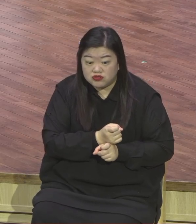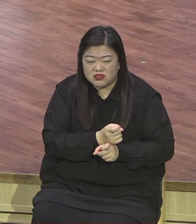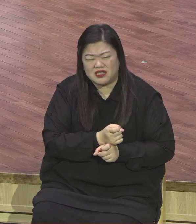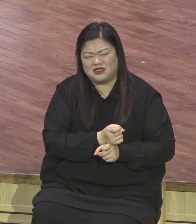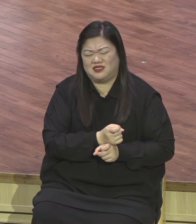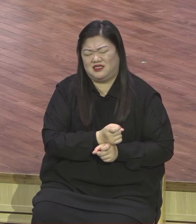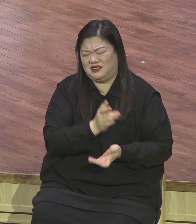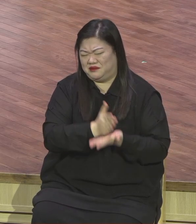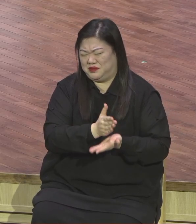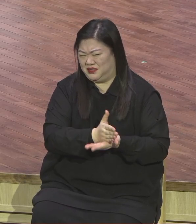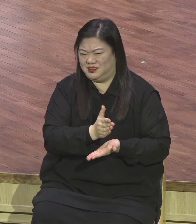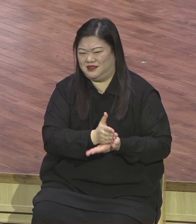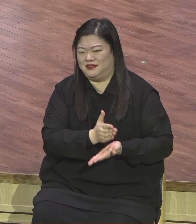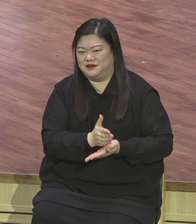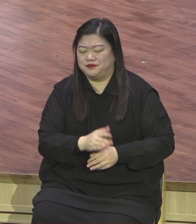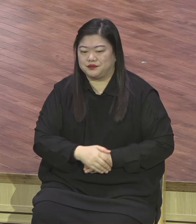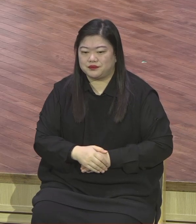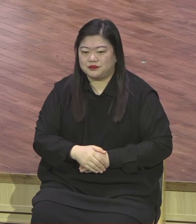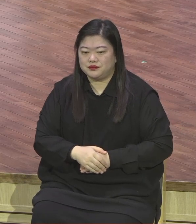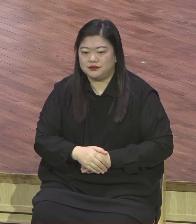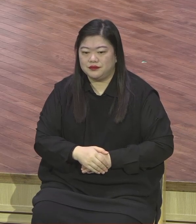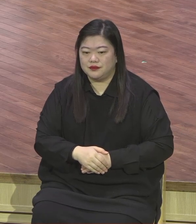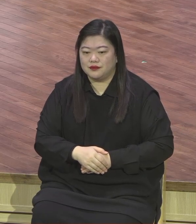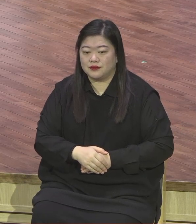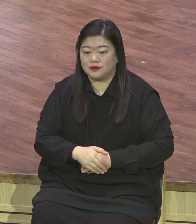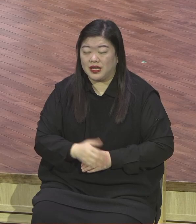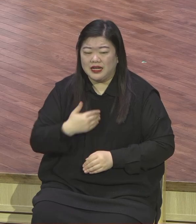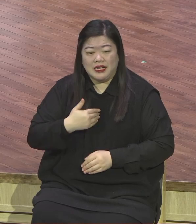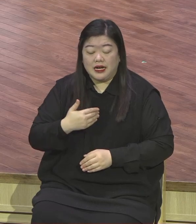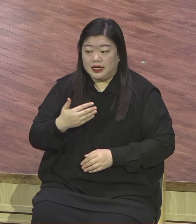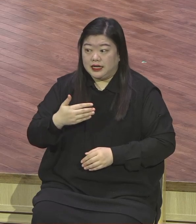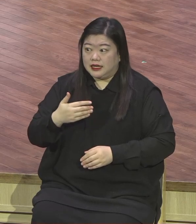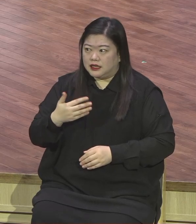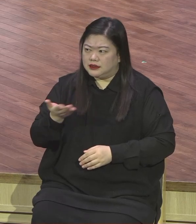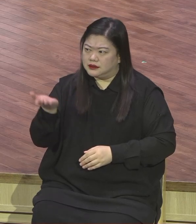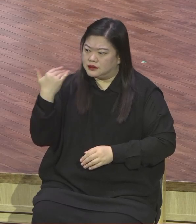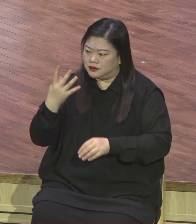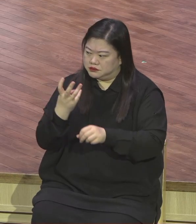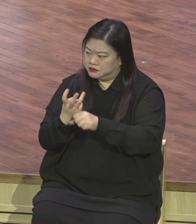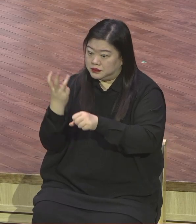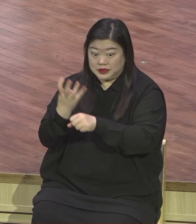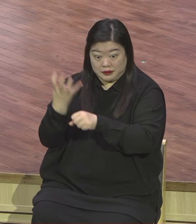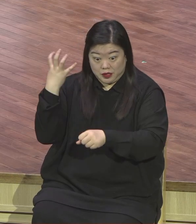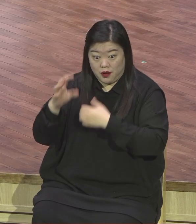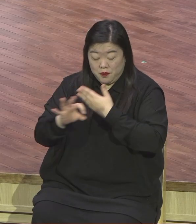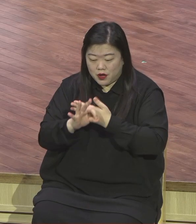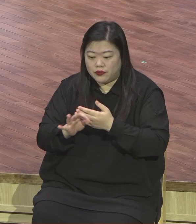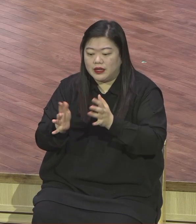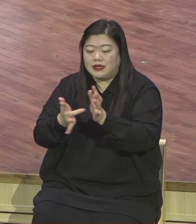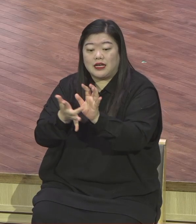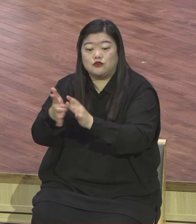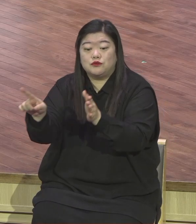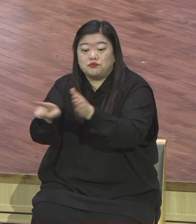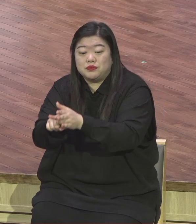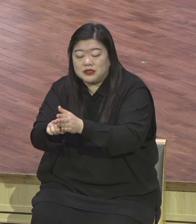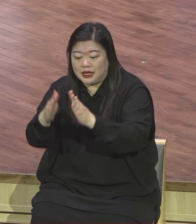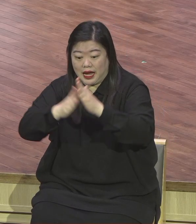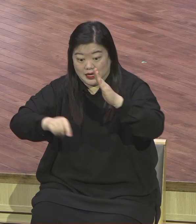경험했던 거예요. 예수 안 믿는 집안에서 예수 처음 믿을 때 일어난 현상들을 여기 말하고 있는 거예요.